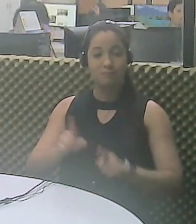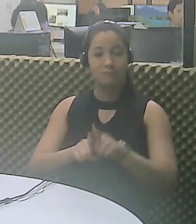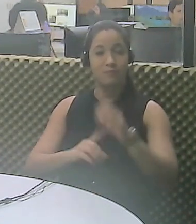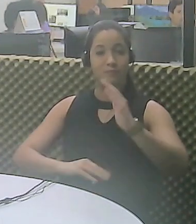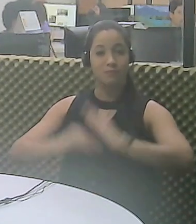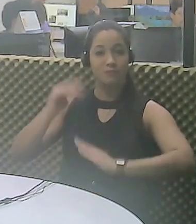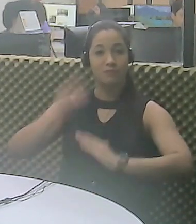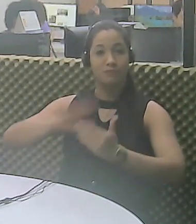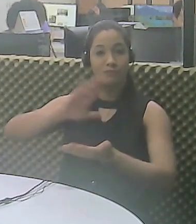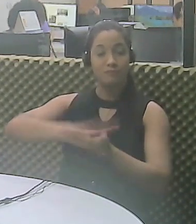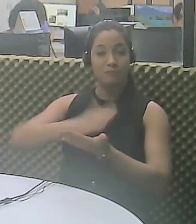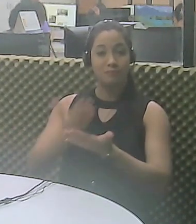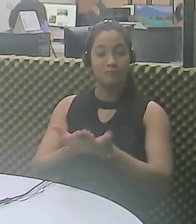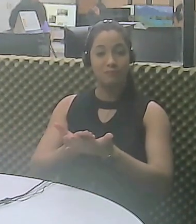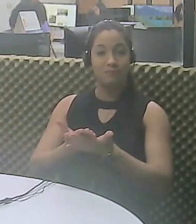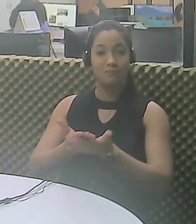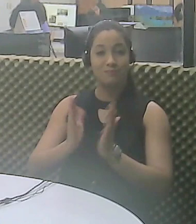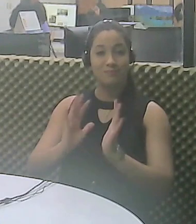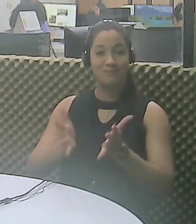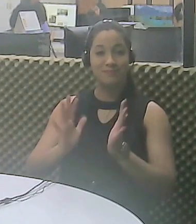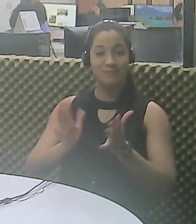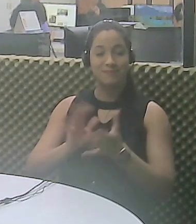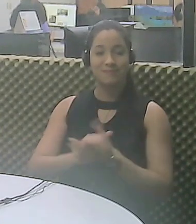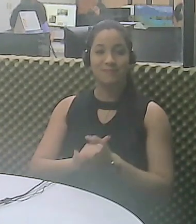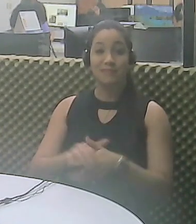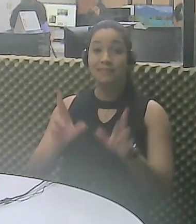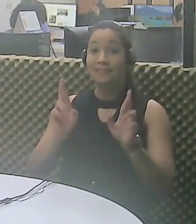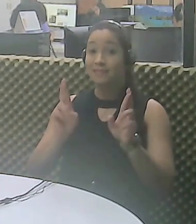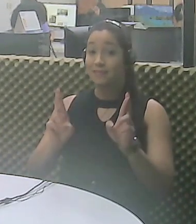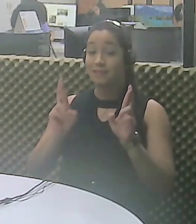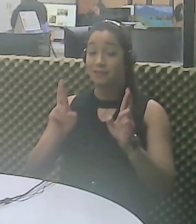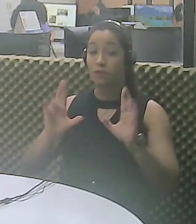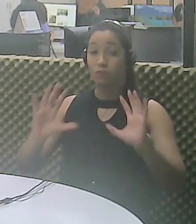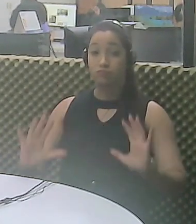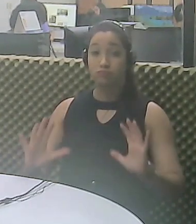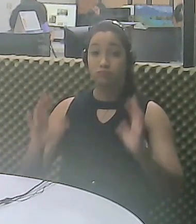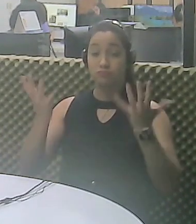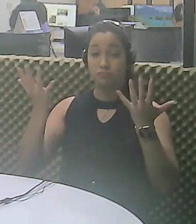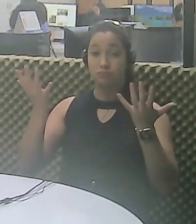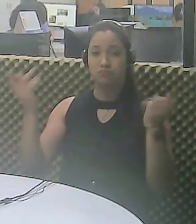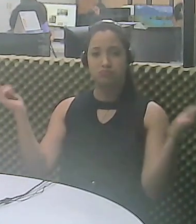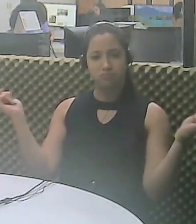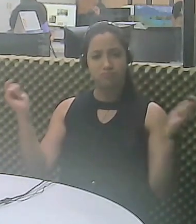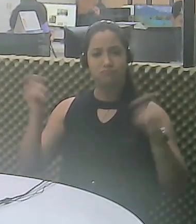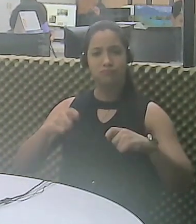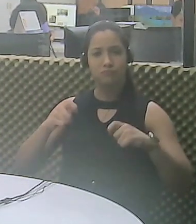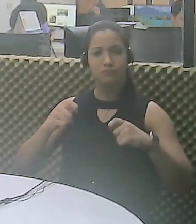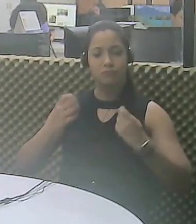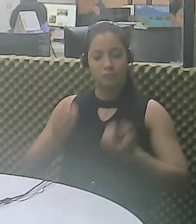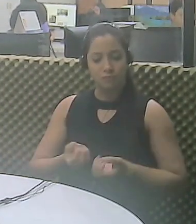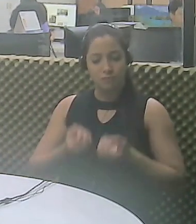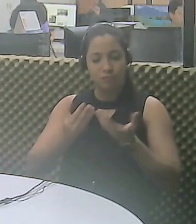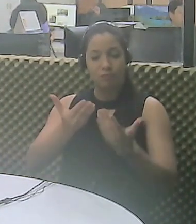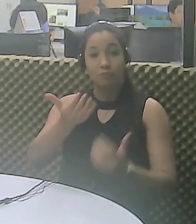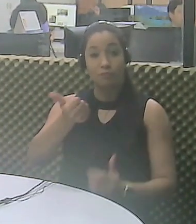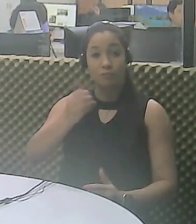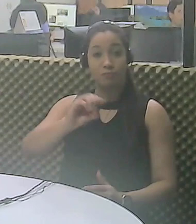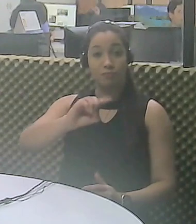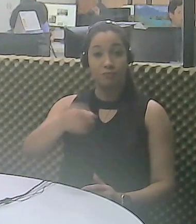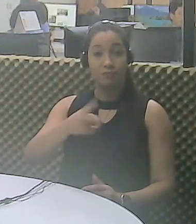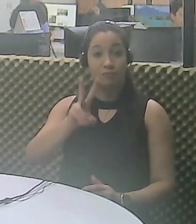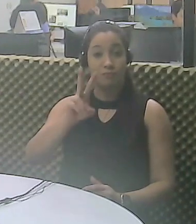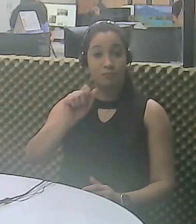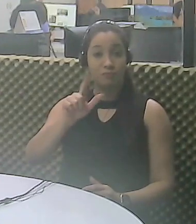profissionais intérpretes e tradutores de Libras. A expectativa é que o mutirão viabilize a oferta de 10 mil vagas de